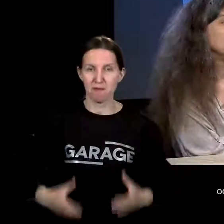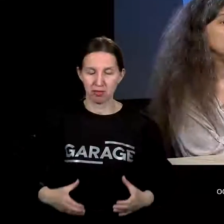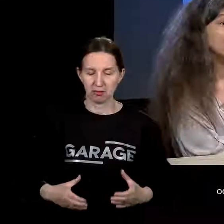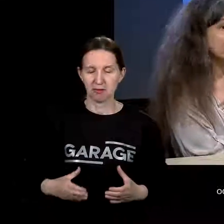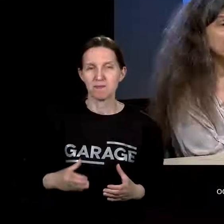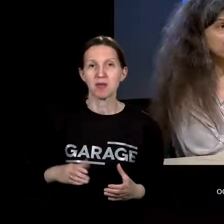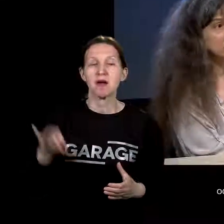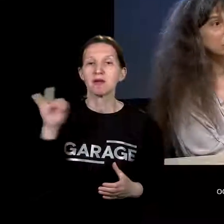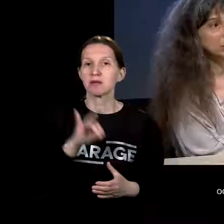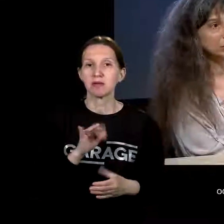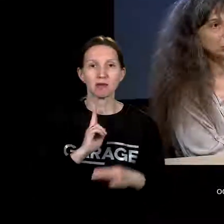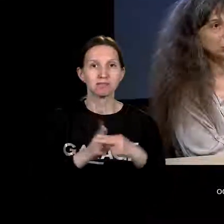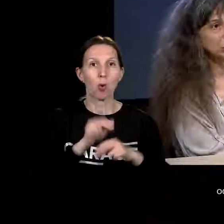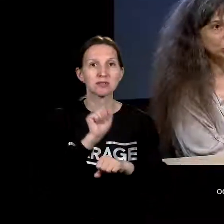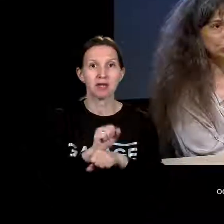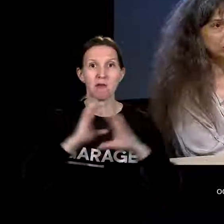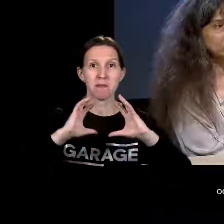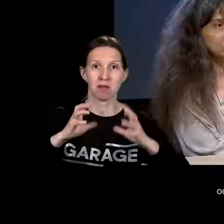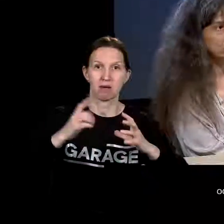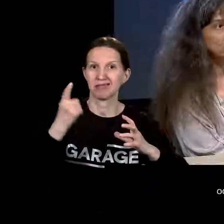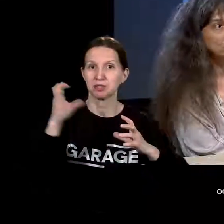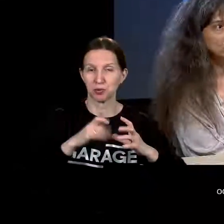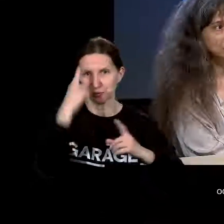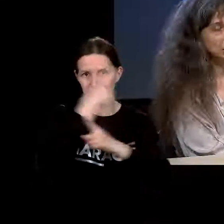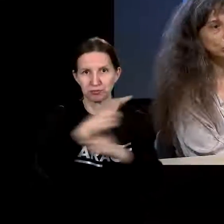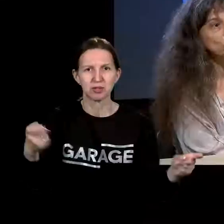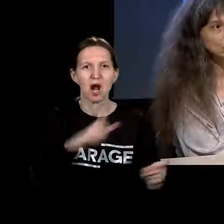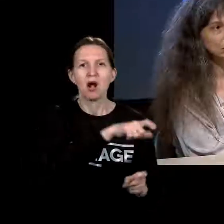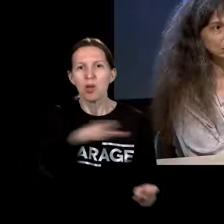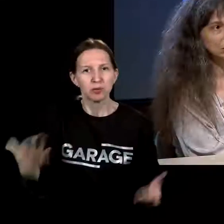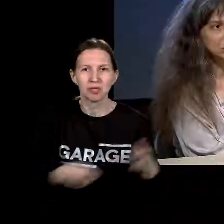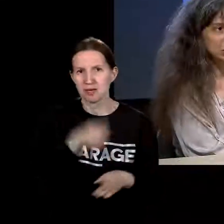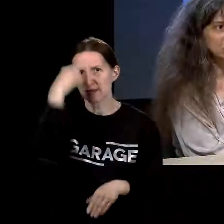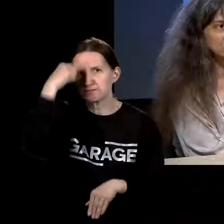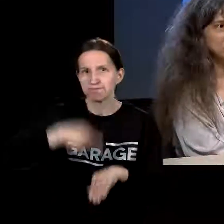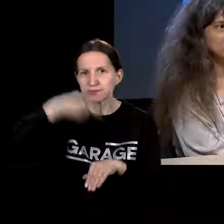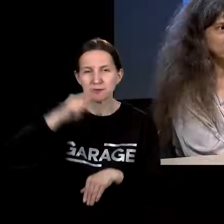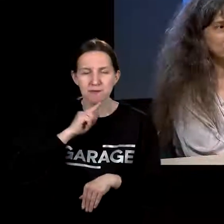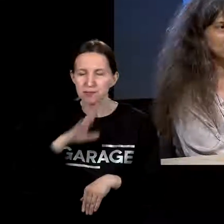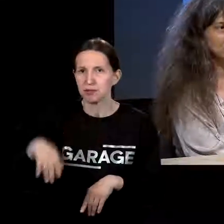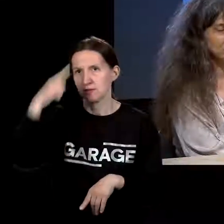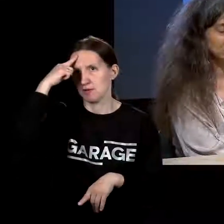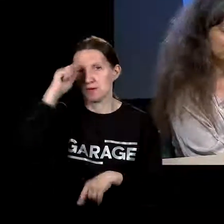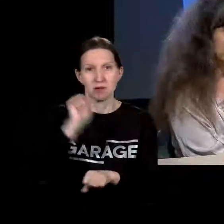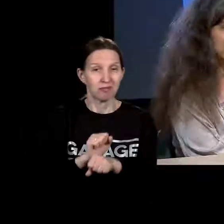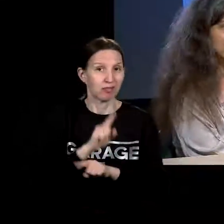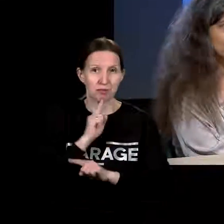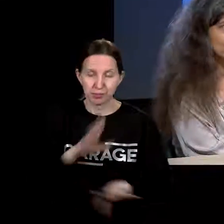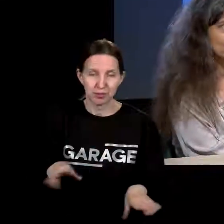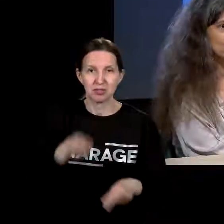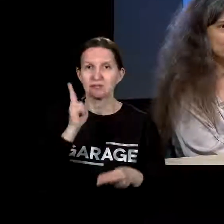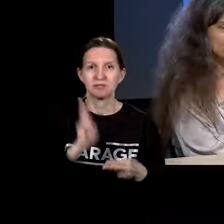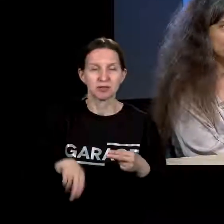говорит, и останавливает мир на секунду. Господи, люди, если вы не опомнитесь и не одумаетесь, и не перестанете прекращать,